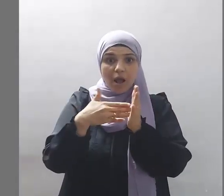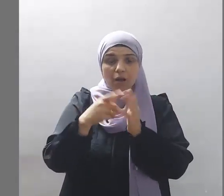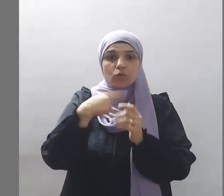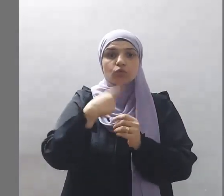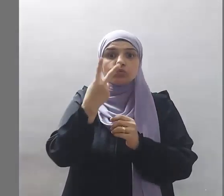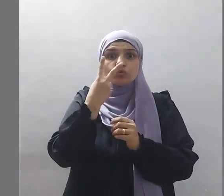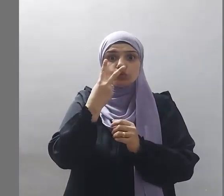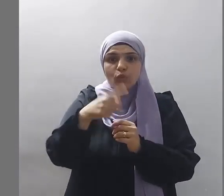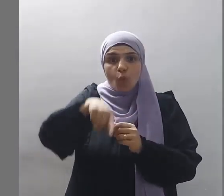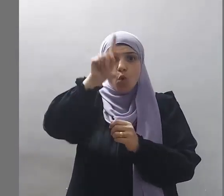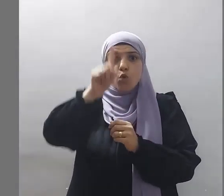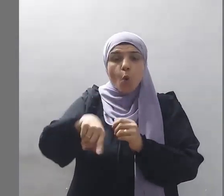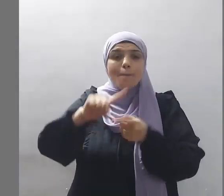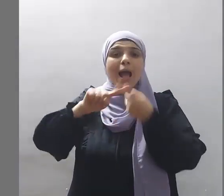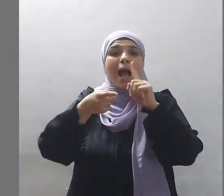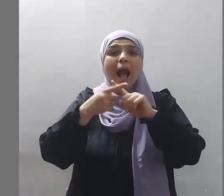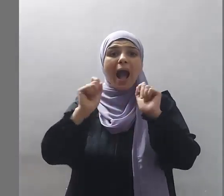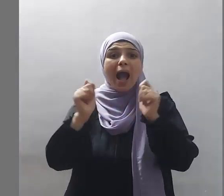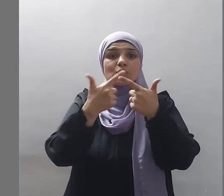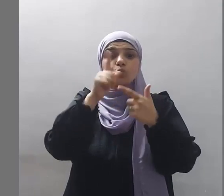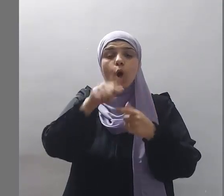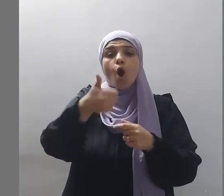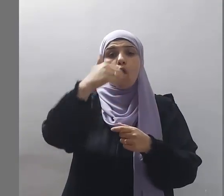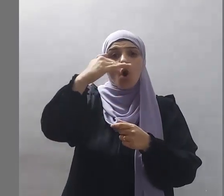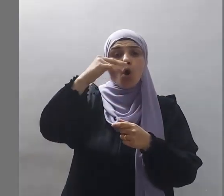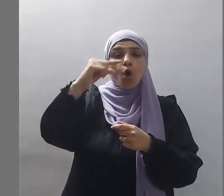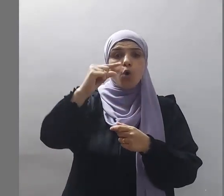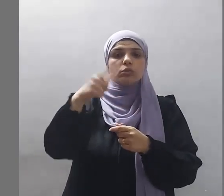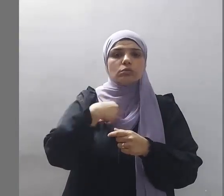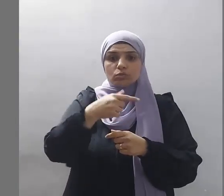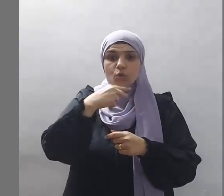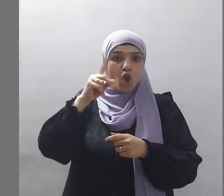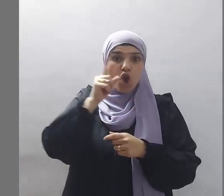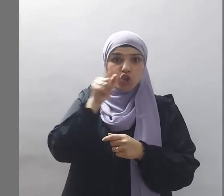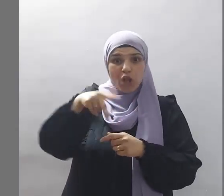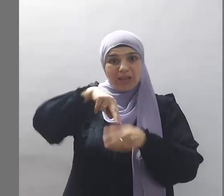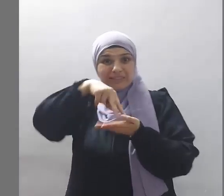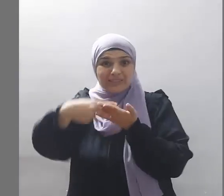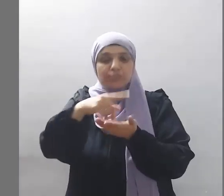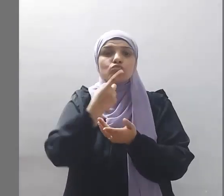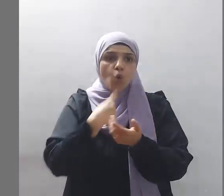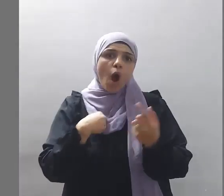أحد أراد عمرو رضي الله عنه أن يشترك في القتال، فقال له